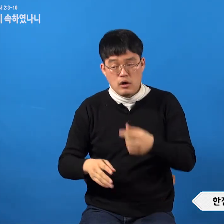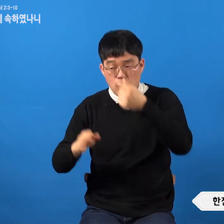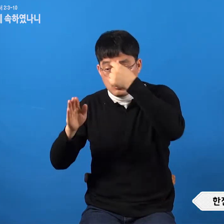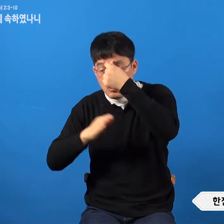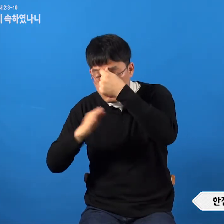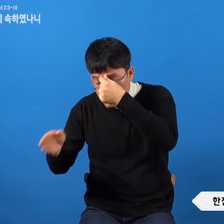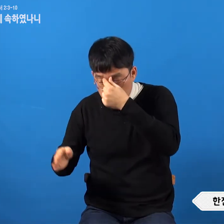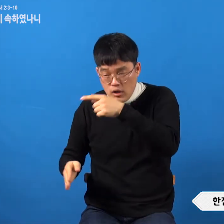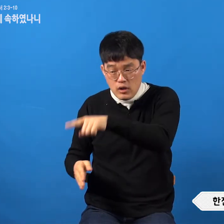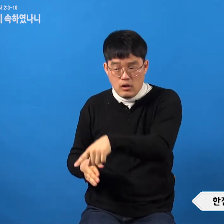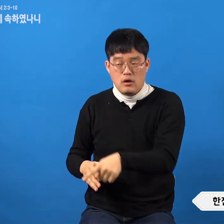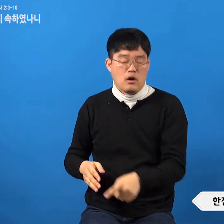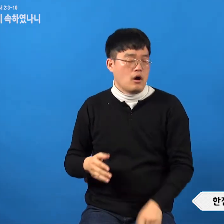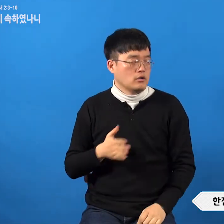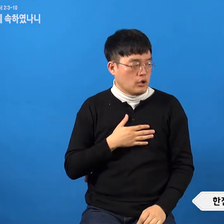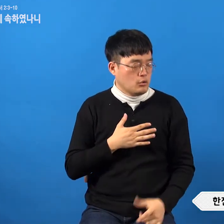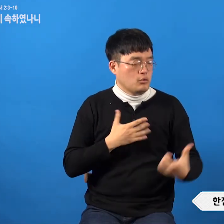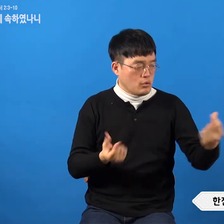교인들이 도전을 받지요.